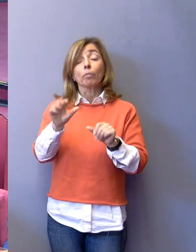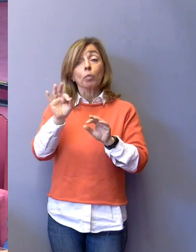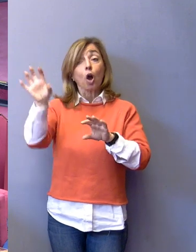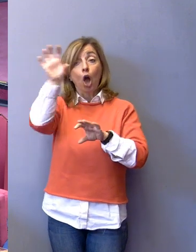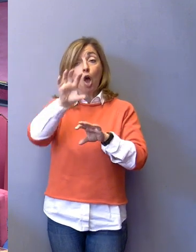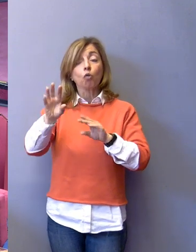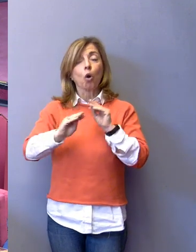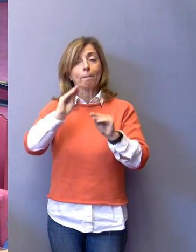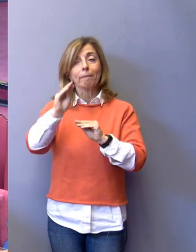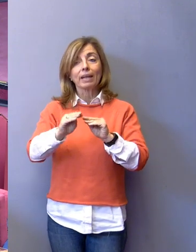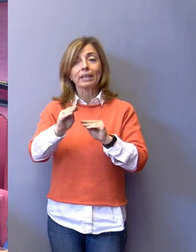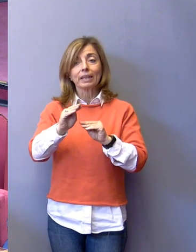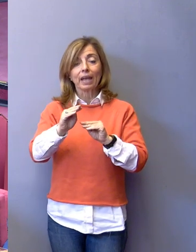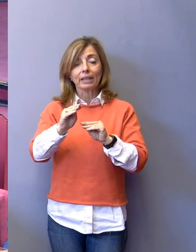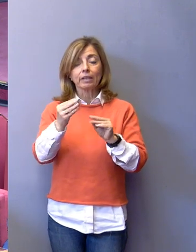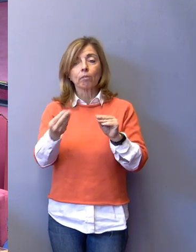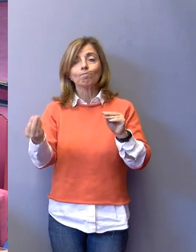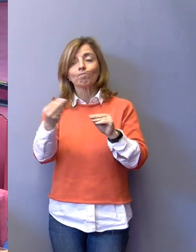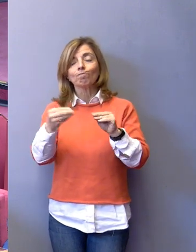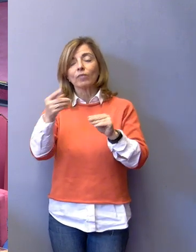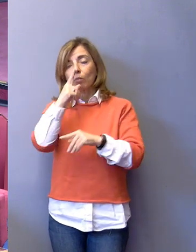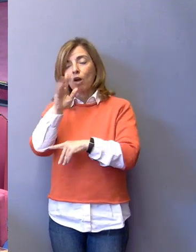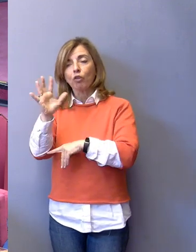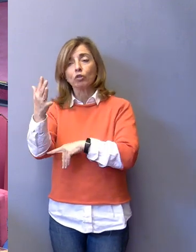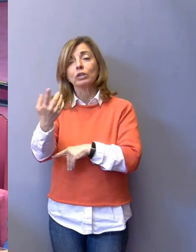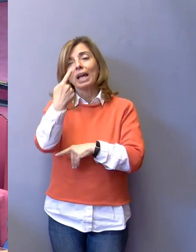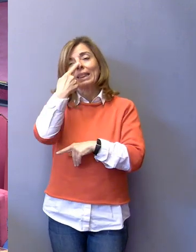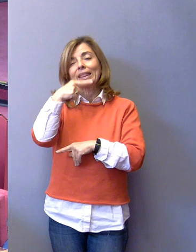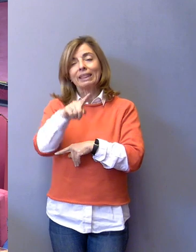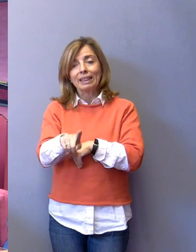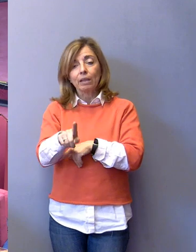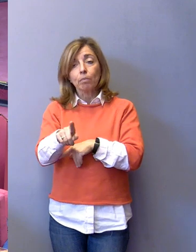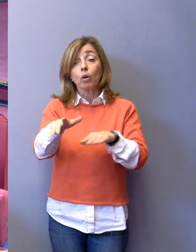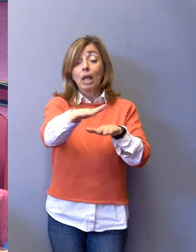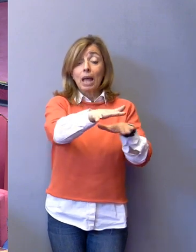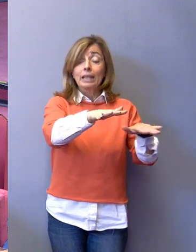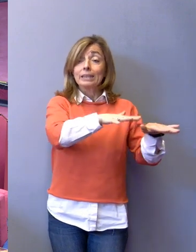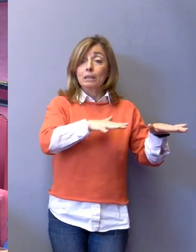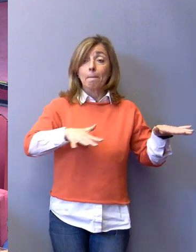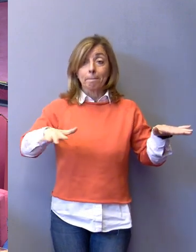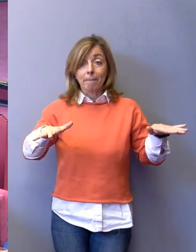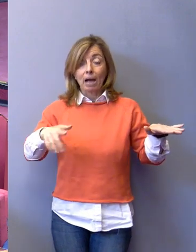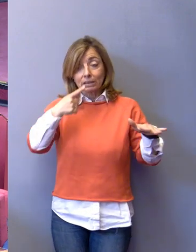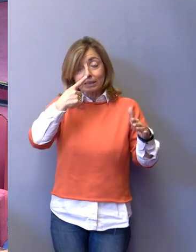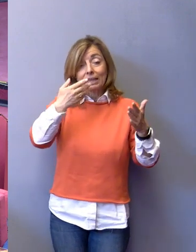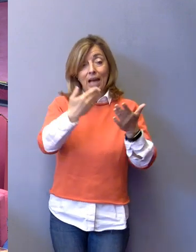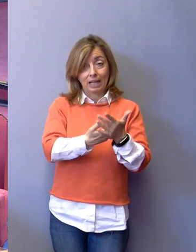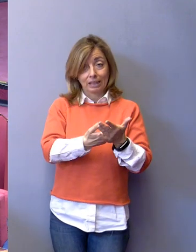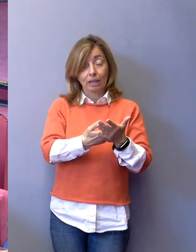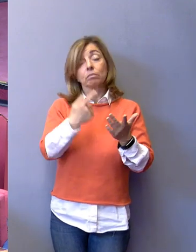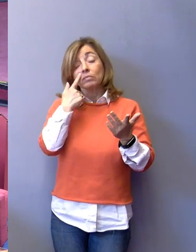di implementare con la forestazione di un certo tipo gli spazi dove si può fare questo e dove si vuole fare questo perché